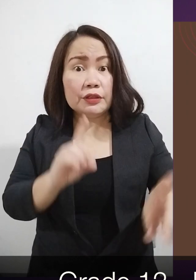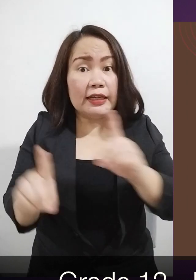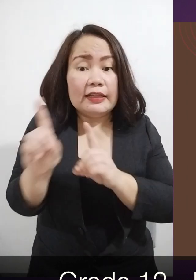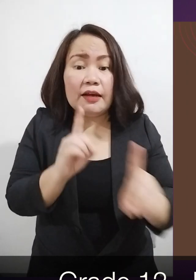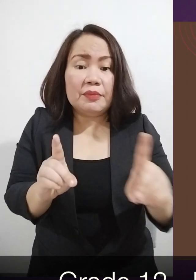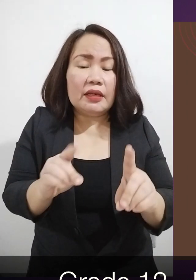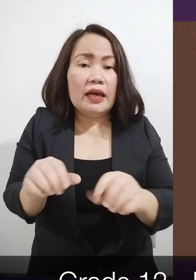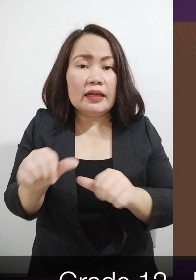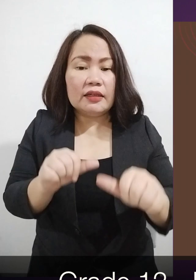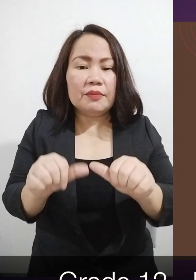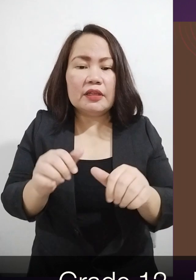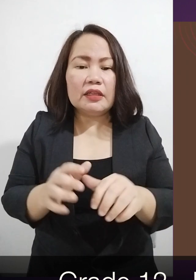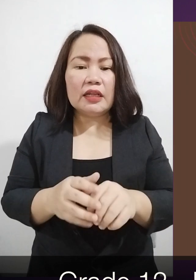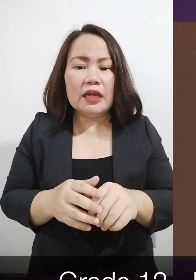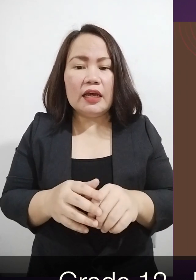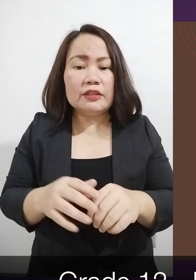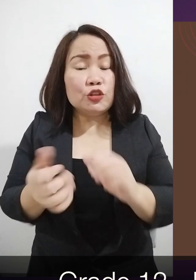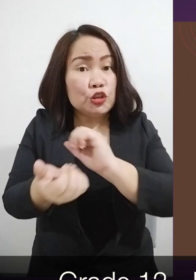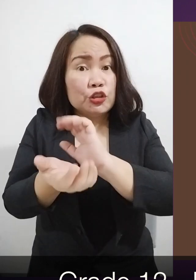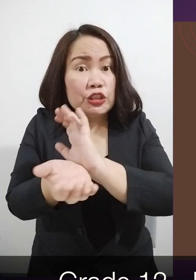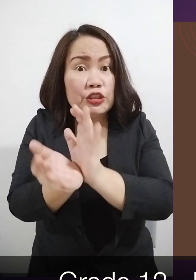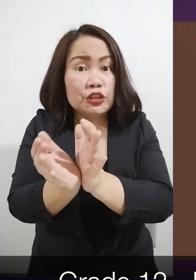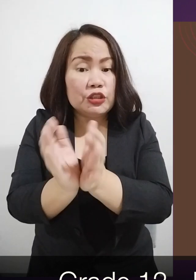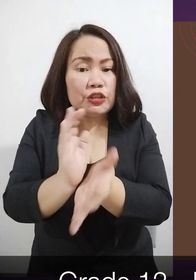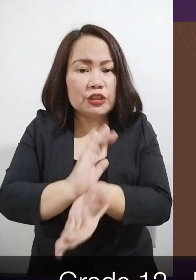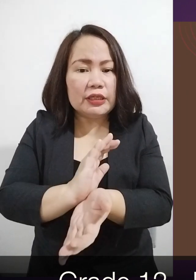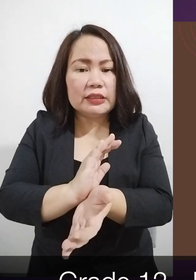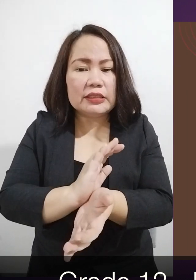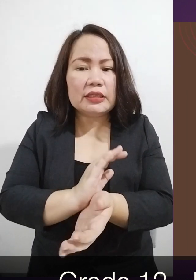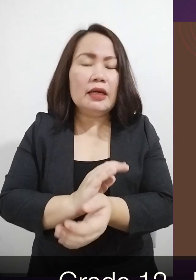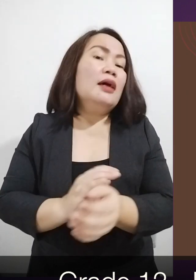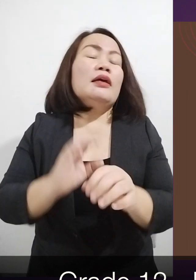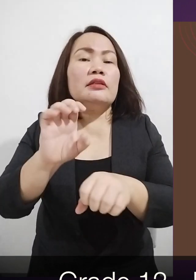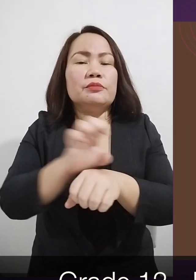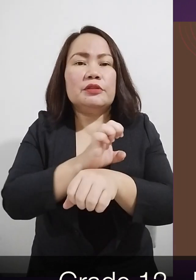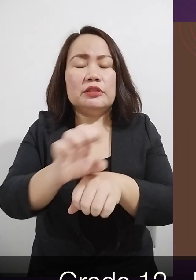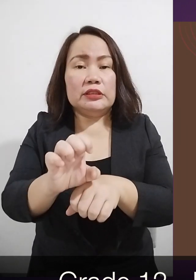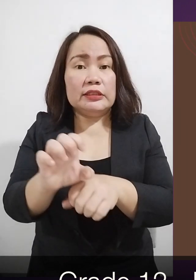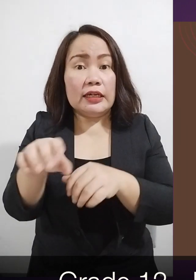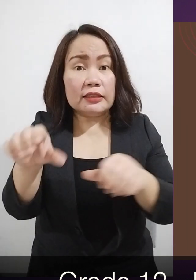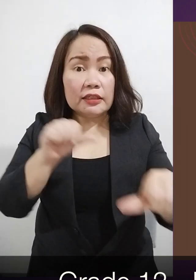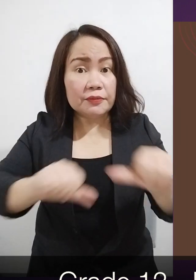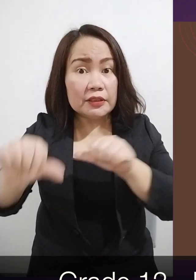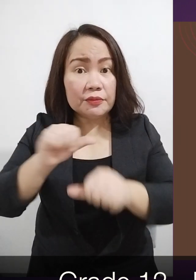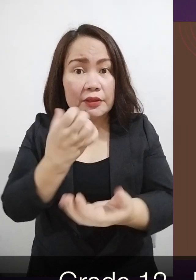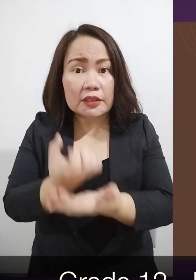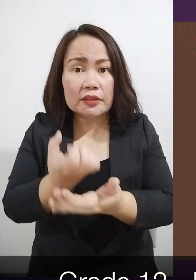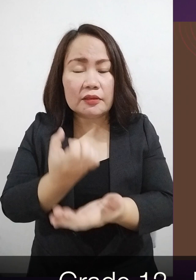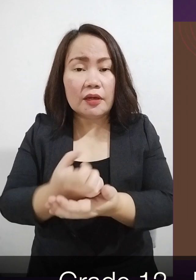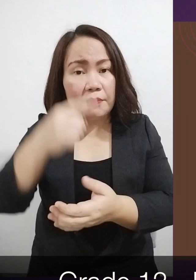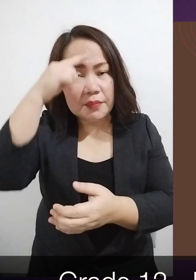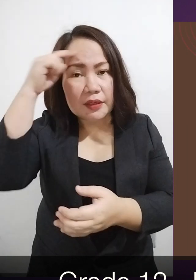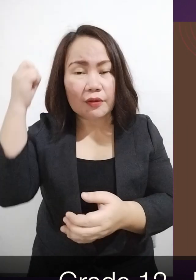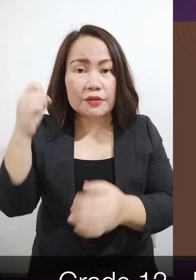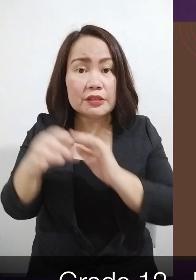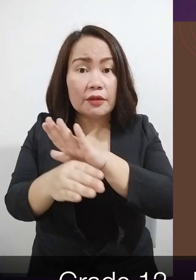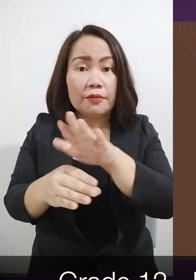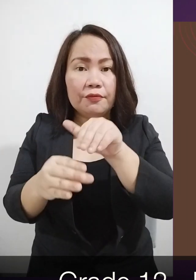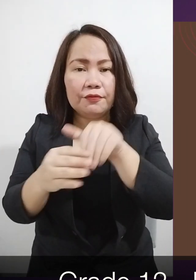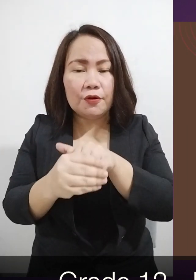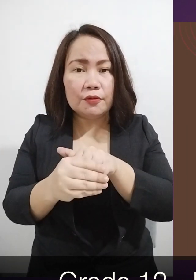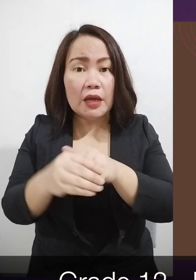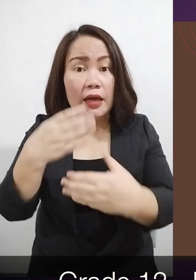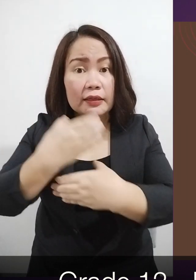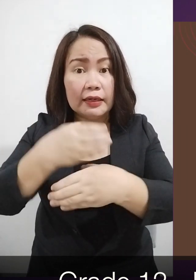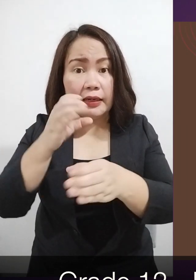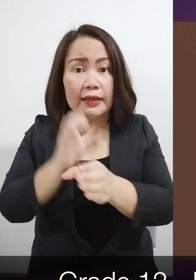o pang-ekonomiya at pabago-bagong aktibidad. Ang entrepreneurship ay isang gawaing pang-ekonomiya sapagkat nagsasangkot ito